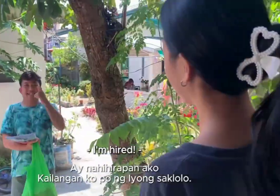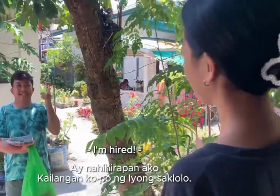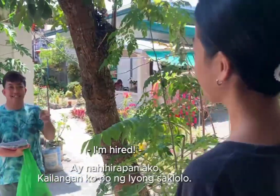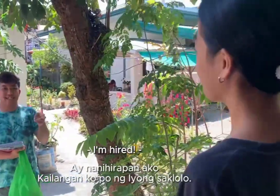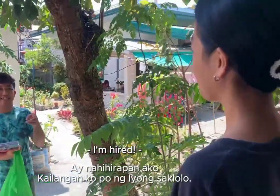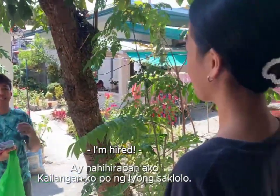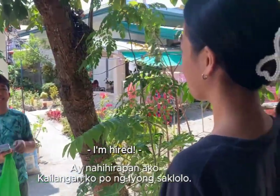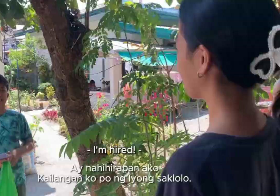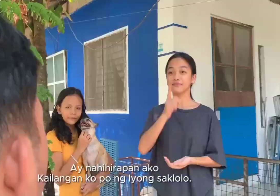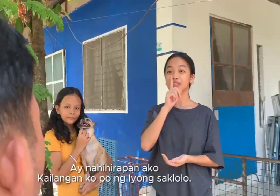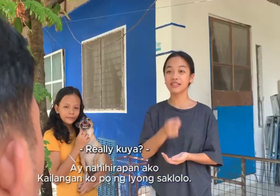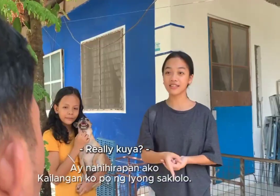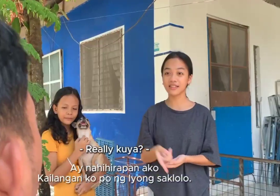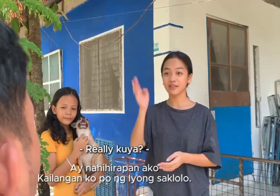nahihirapan ako.